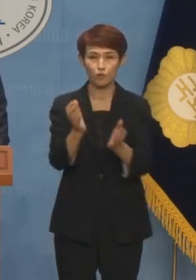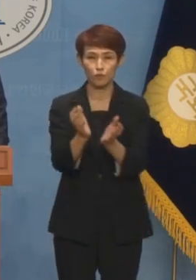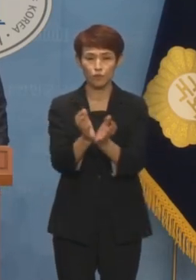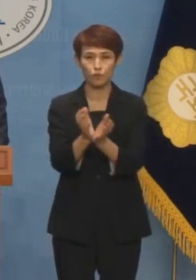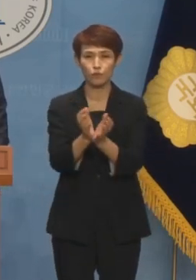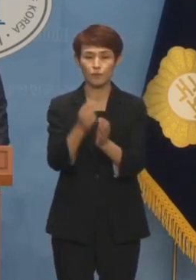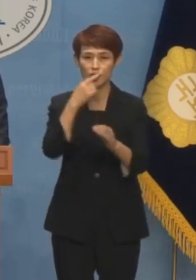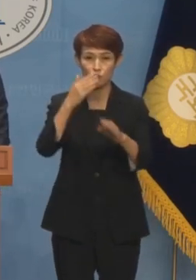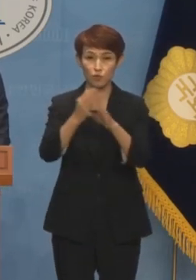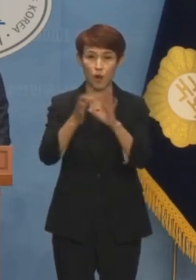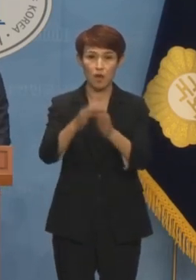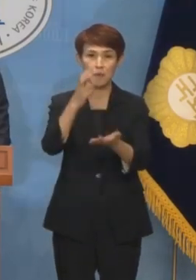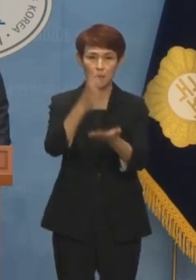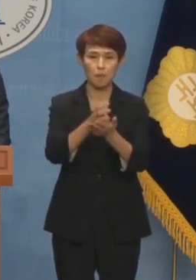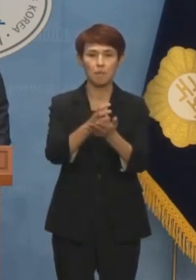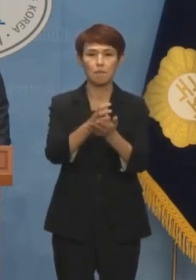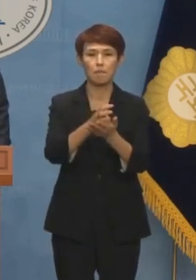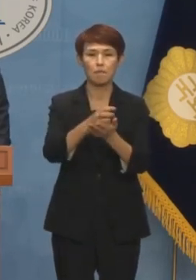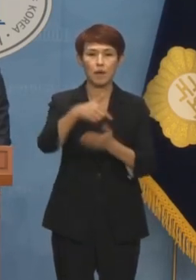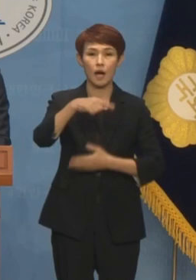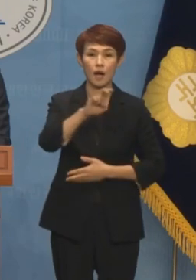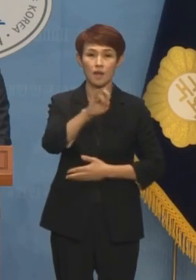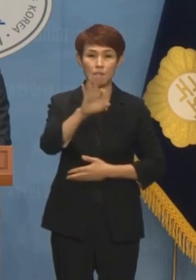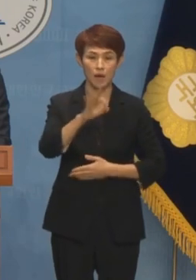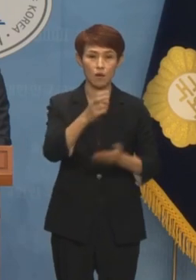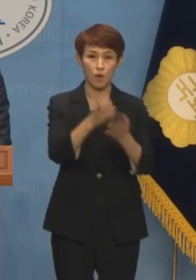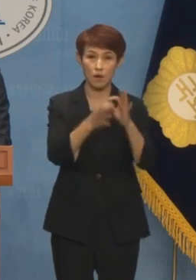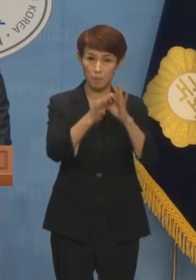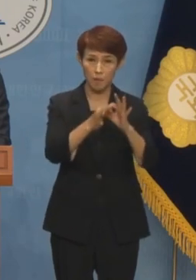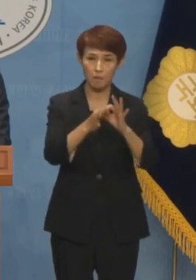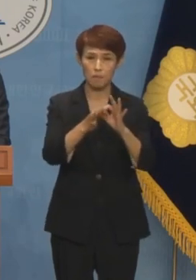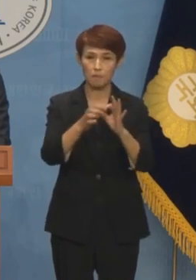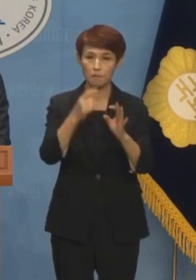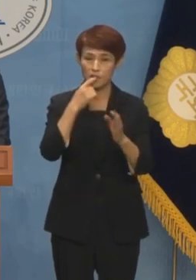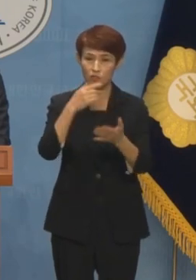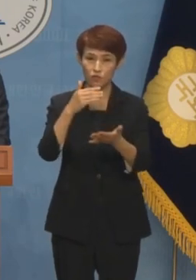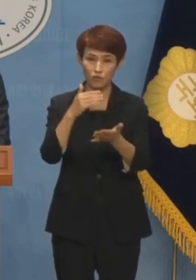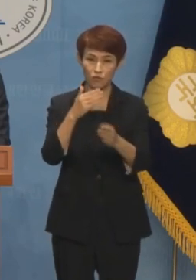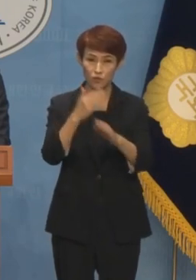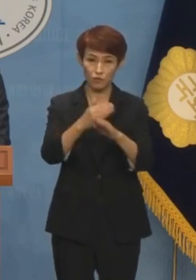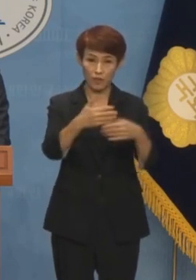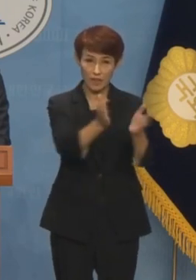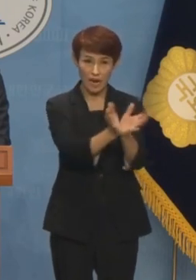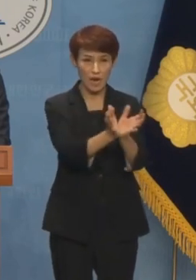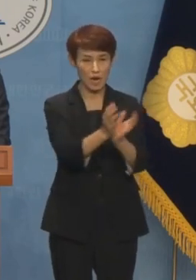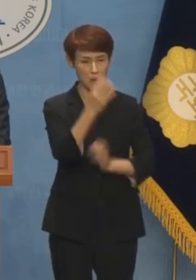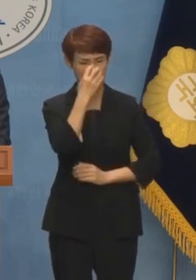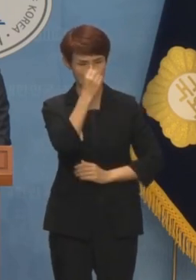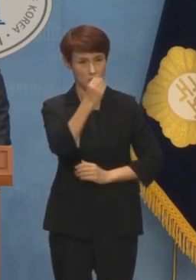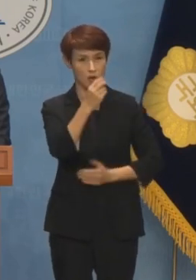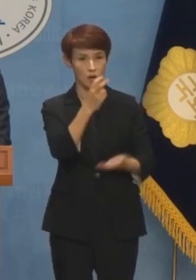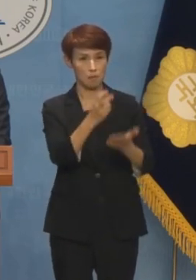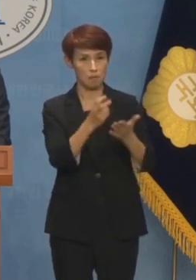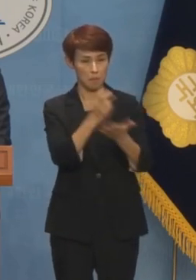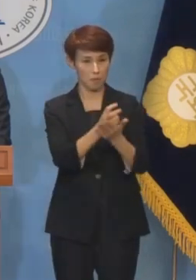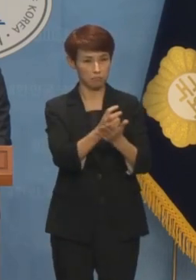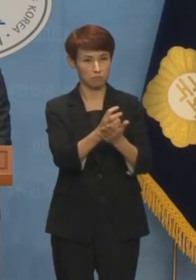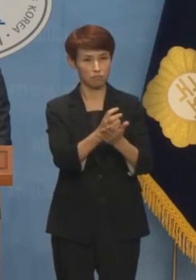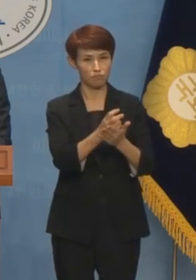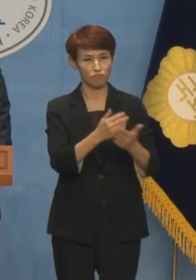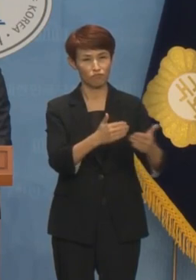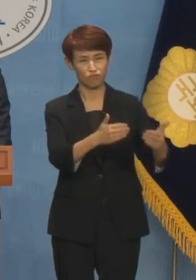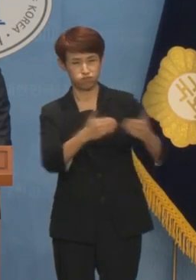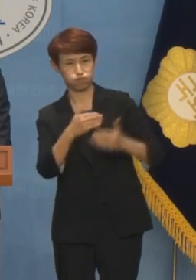민주유공자법, 가맹사업법 본회의 직회부안 민주당, 오만하고 독단적인 입법 폭주